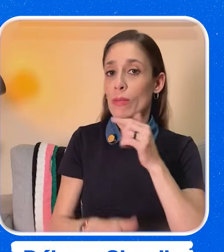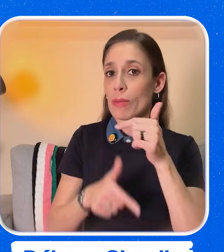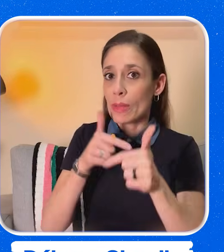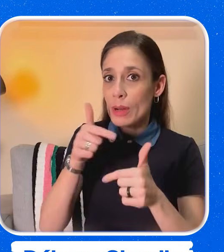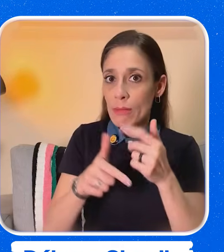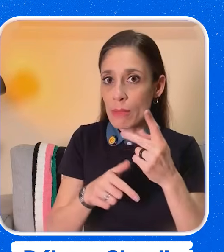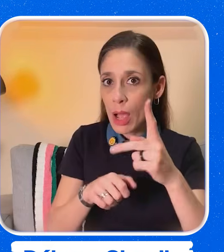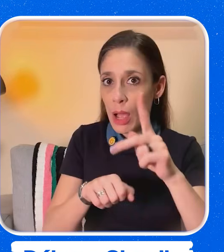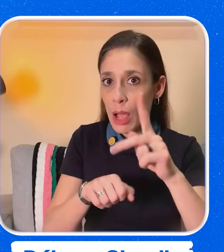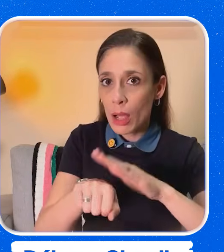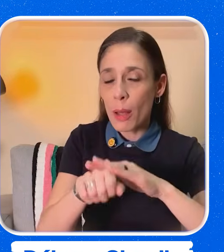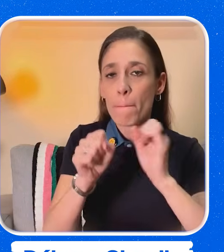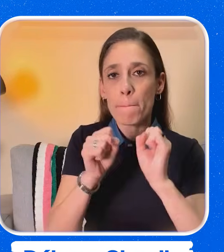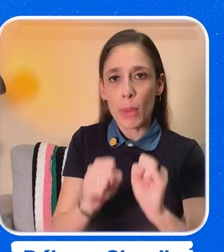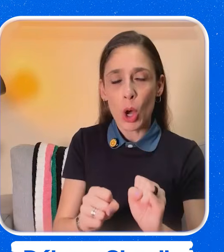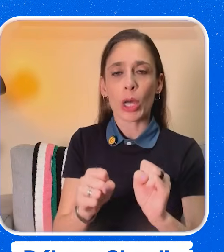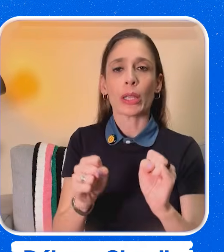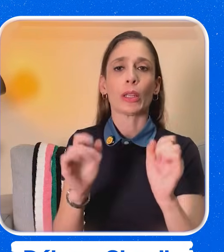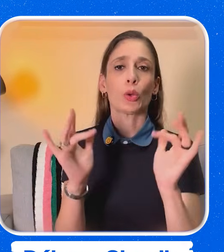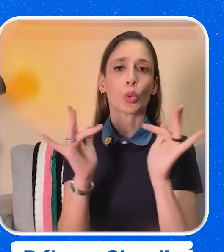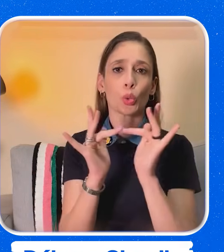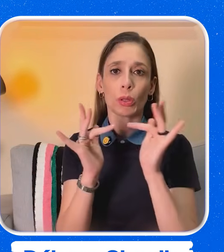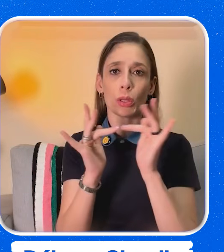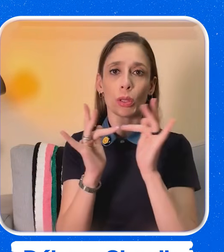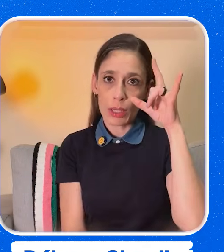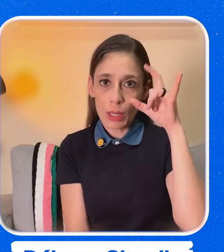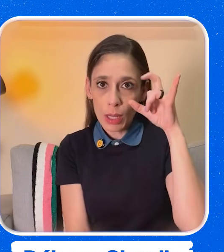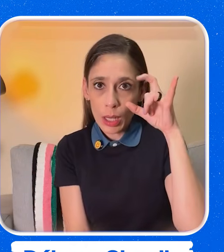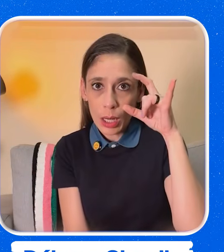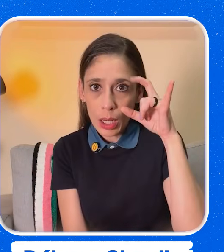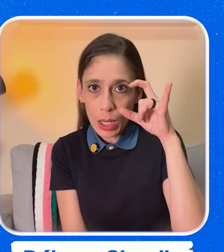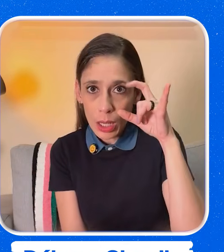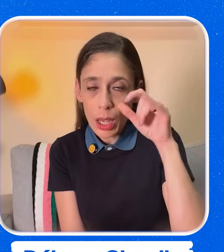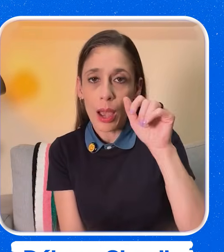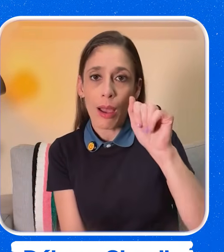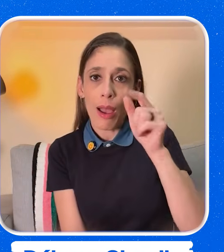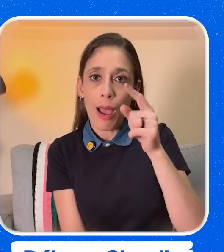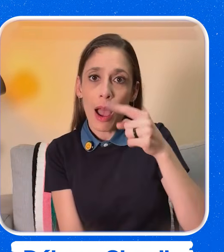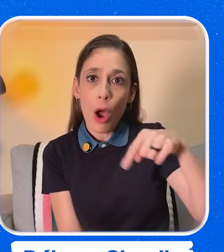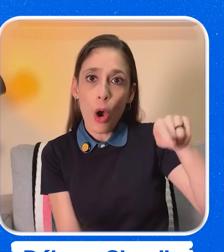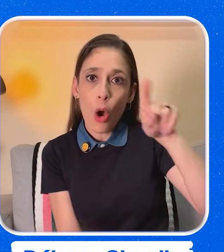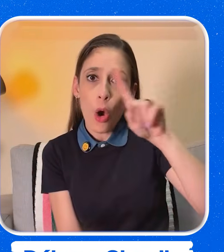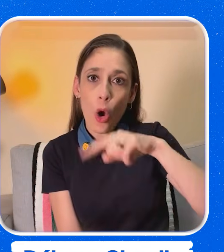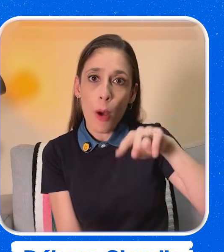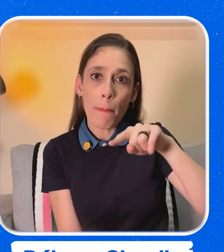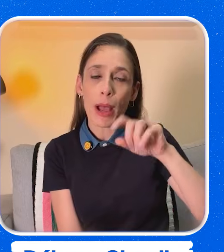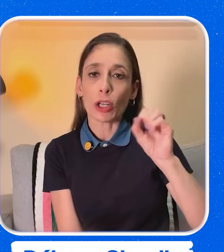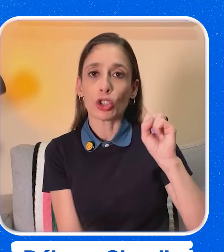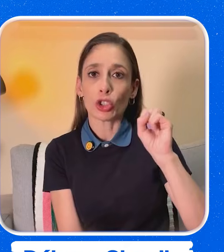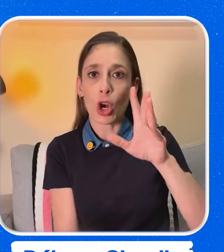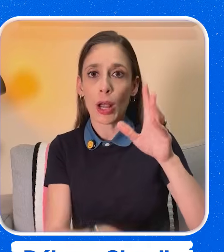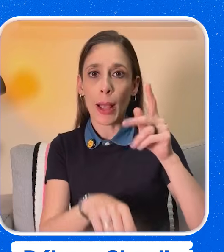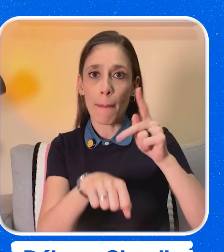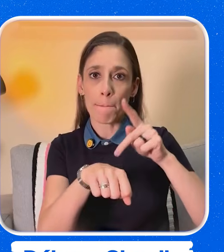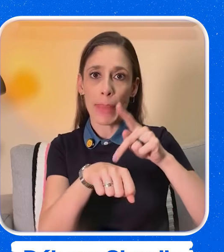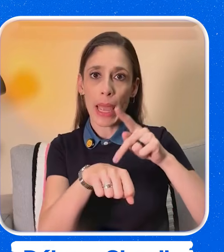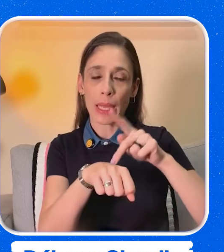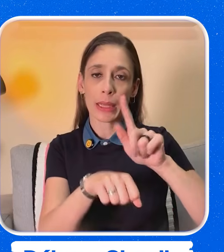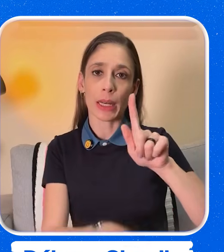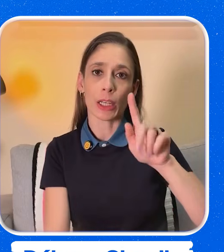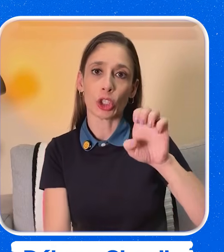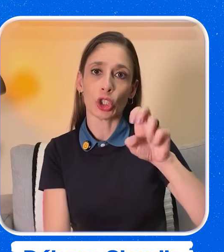só entrar em contato através do meu Instagram, que é o Joga Pedra na GNI.